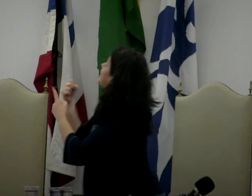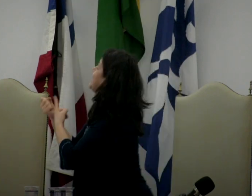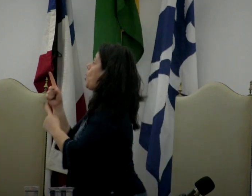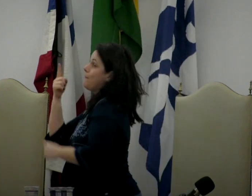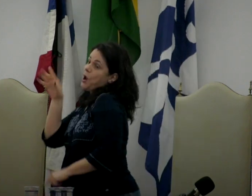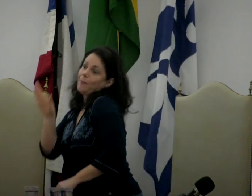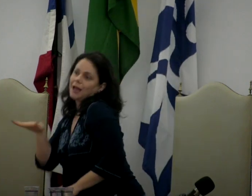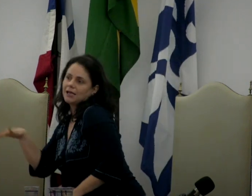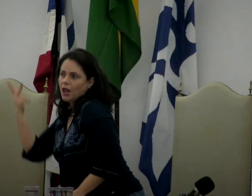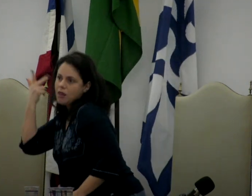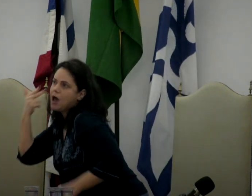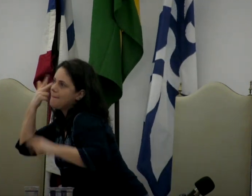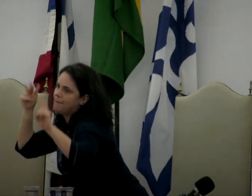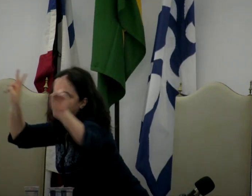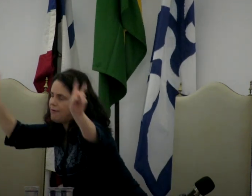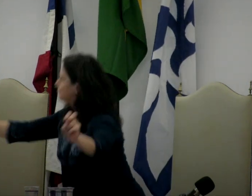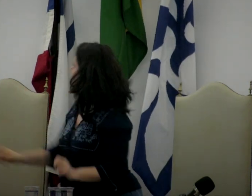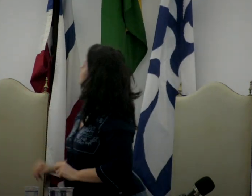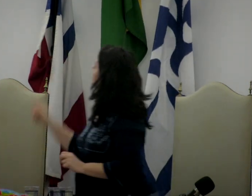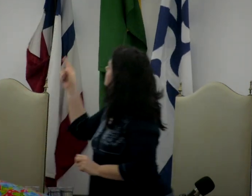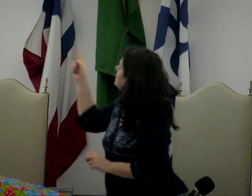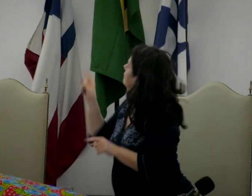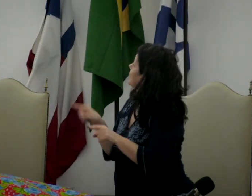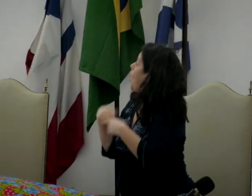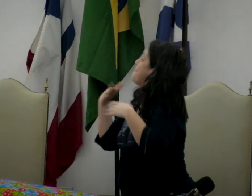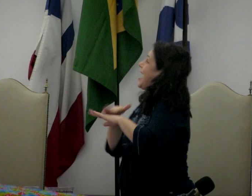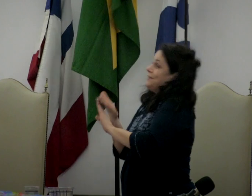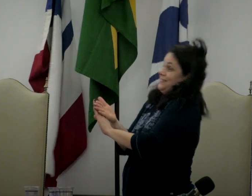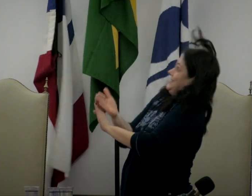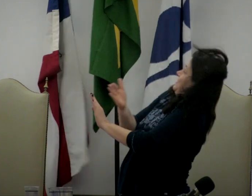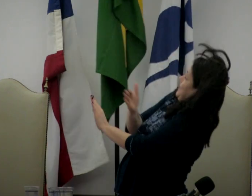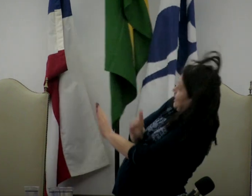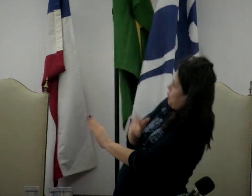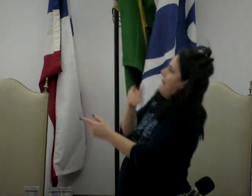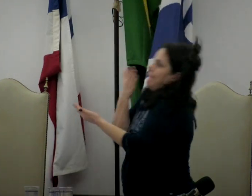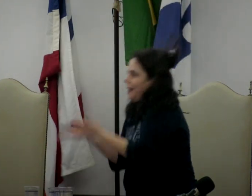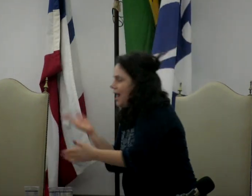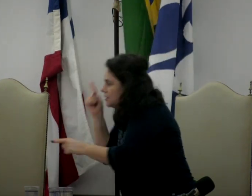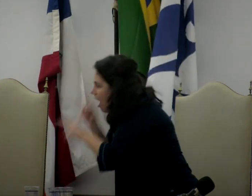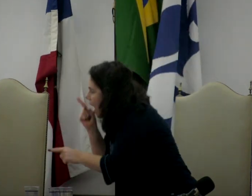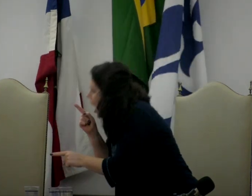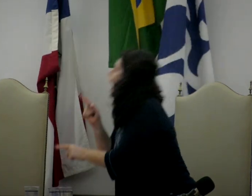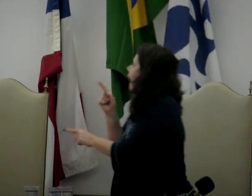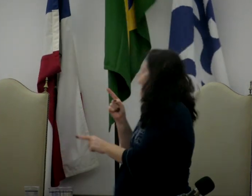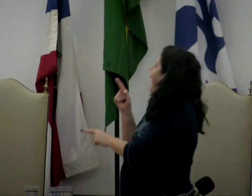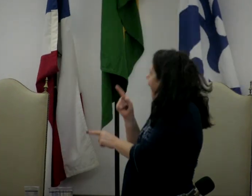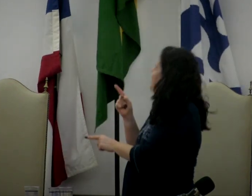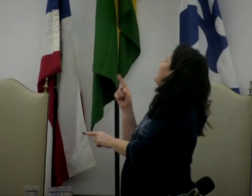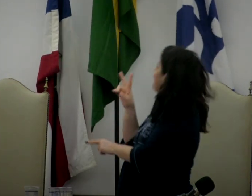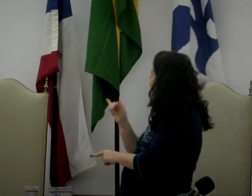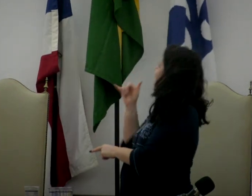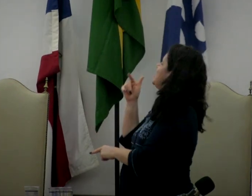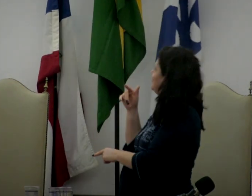desenvolver. A fala e a linguagem entrar na sociedade como uma criança normal. Então, quanto mais cedo for detectada a